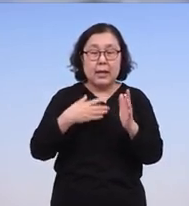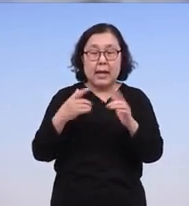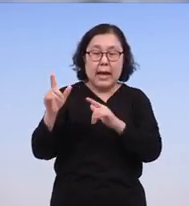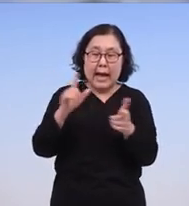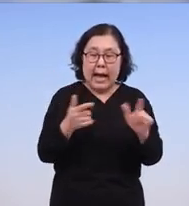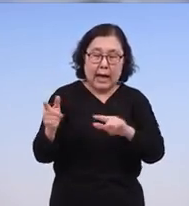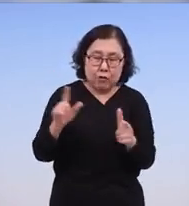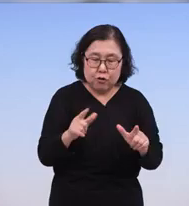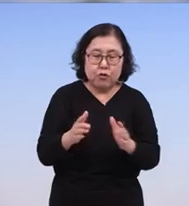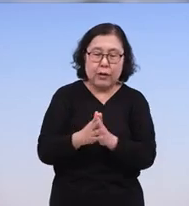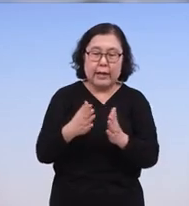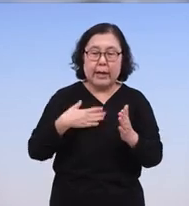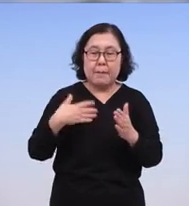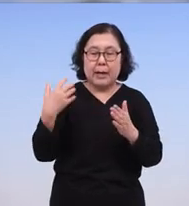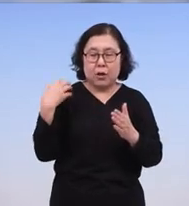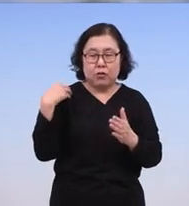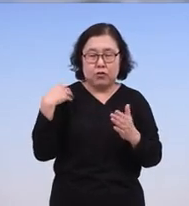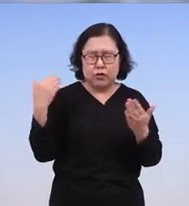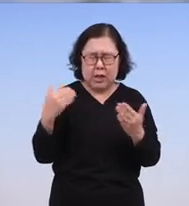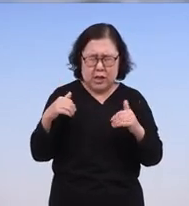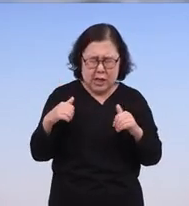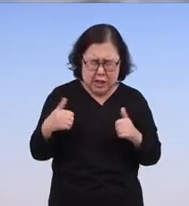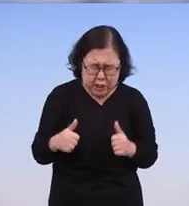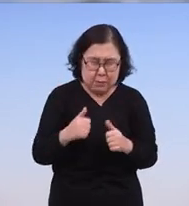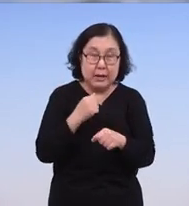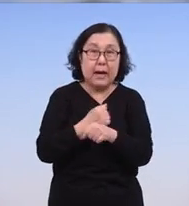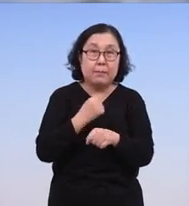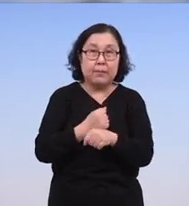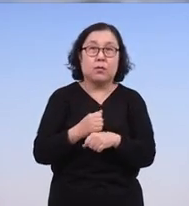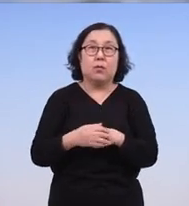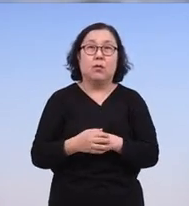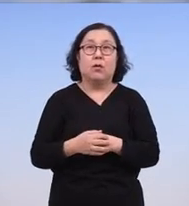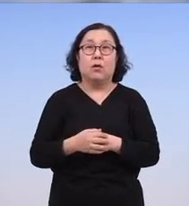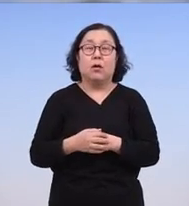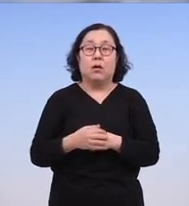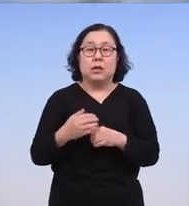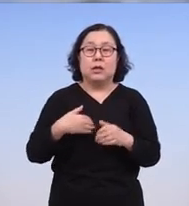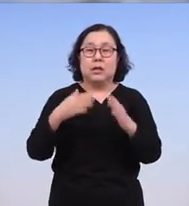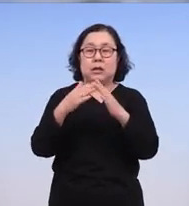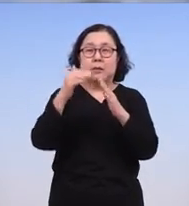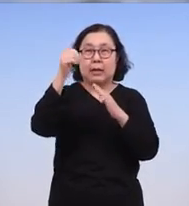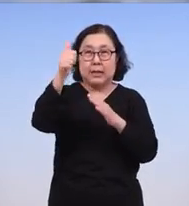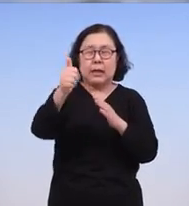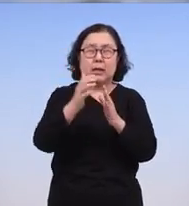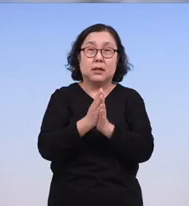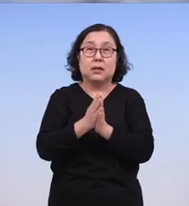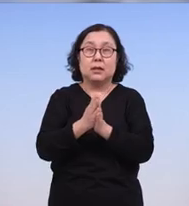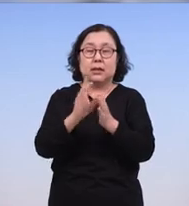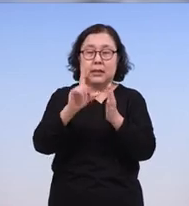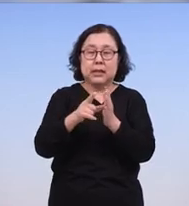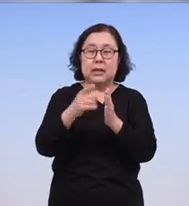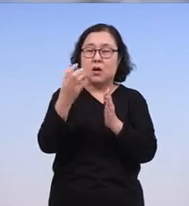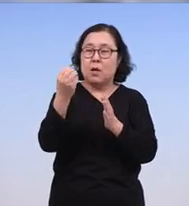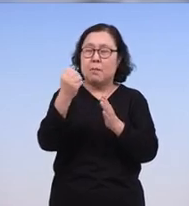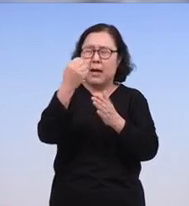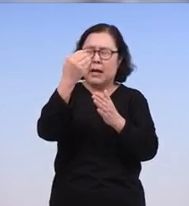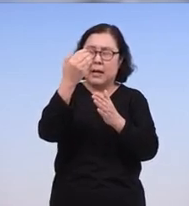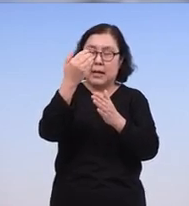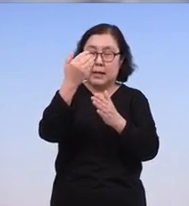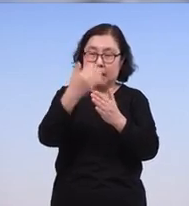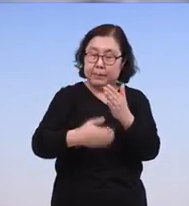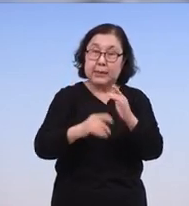이 하루 내게 맡겨진 일 최선을 다해서 하고 오늘 이 시대에 우리 가장들 얼마나 사는 게 힘듭니까? 얼마 안